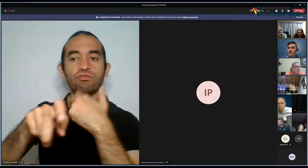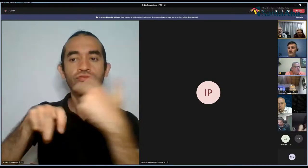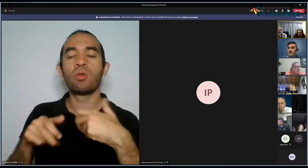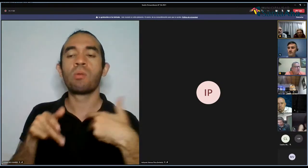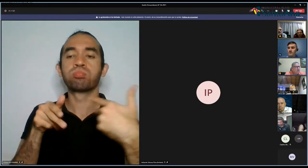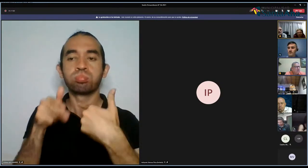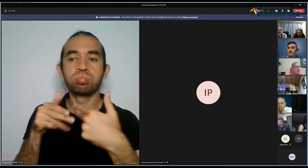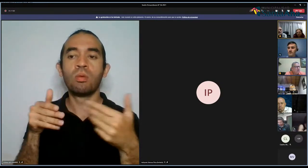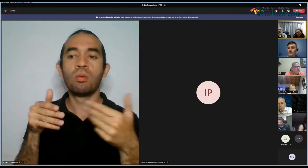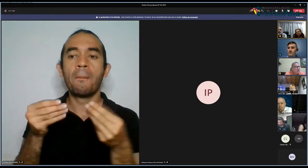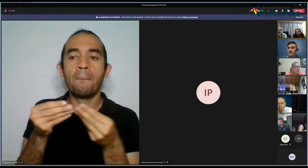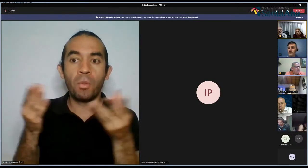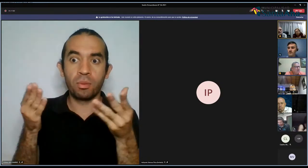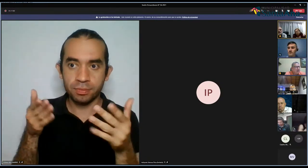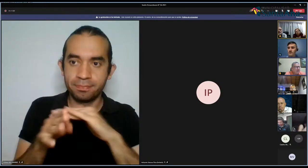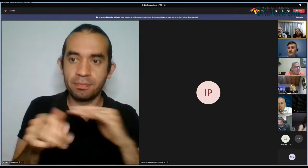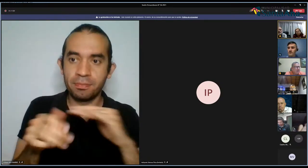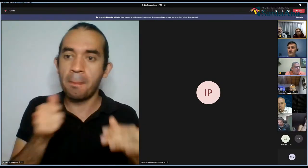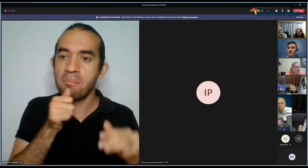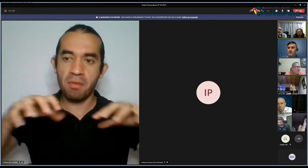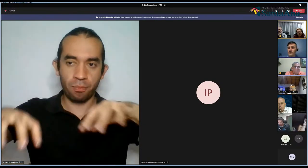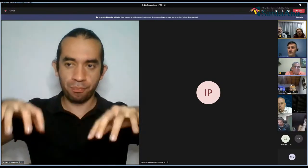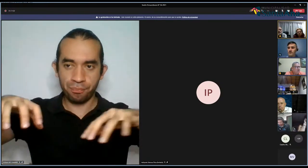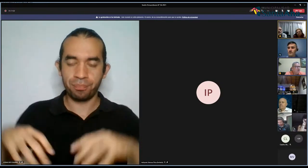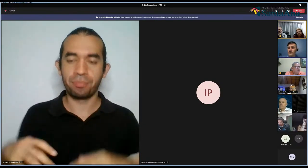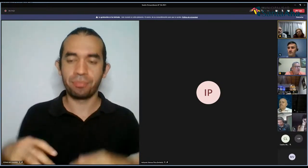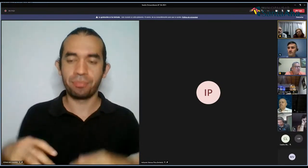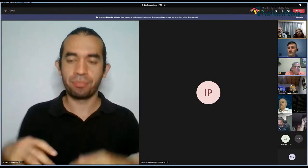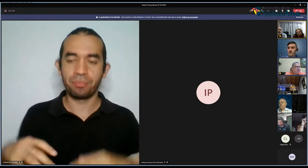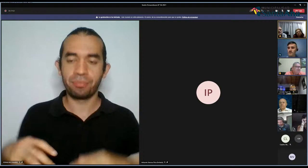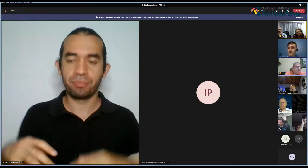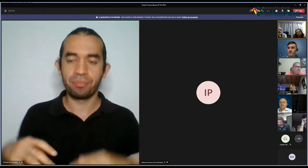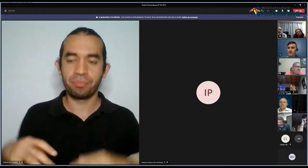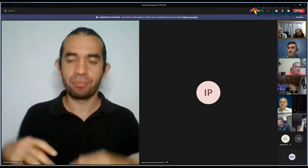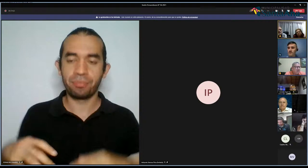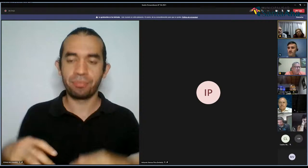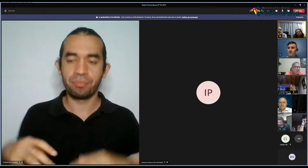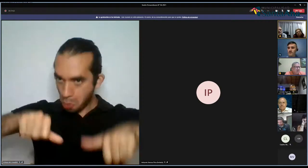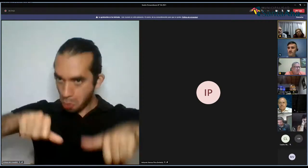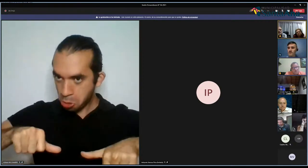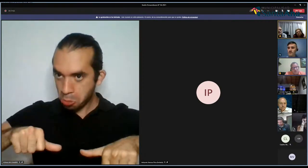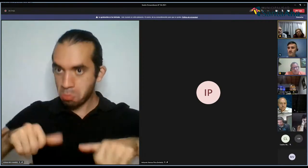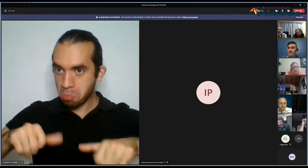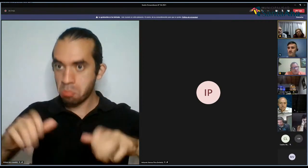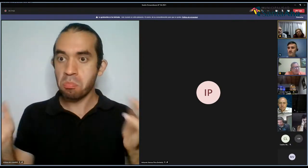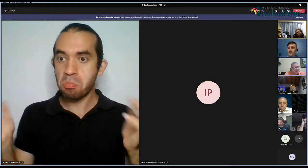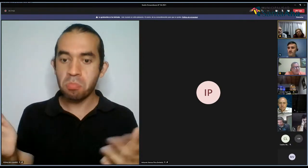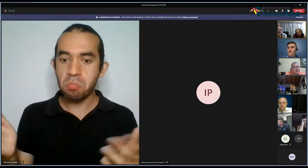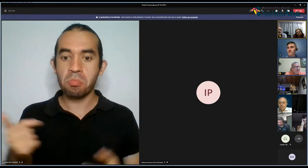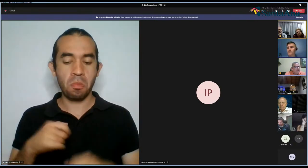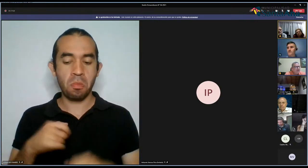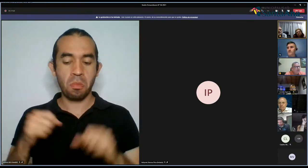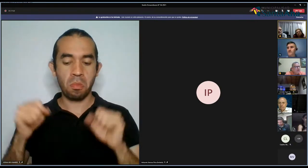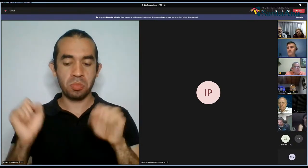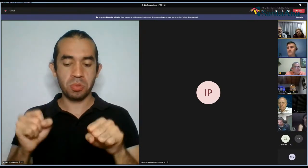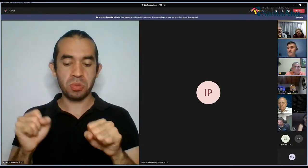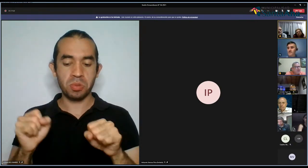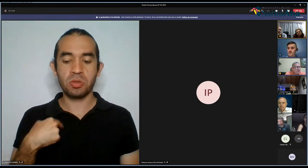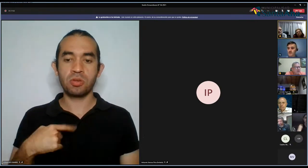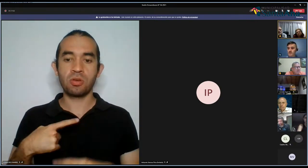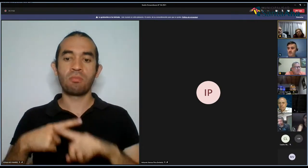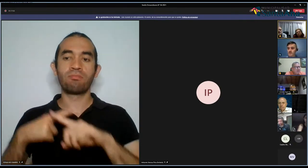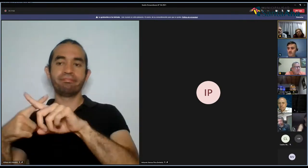si el consejo municipal tomase un acuerdo de georges posiblemente yo tendré que vetarlo ahora pero